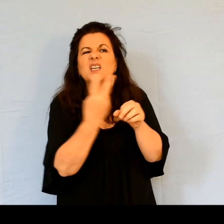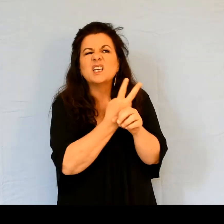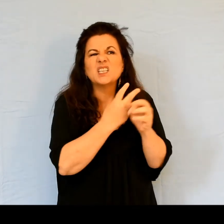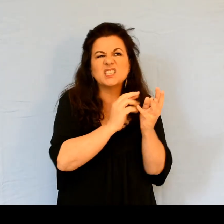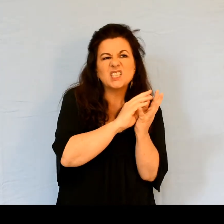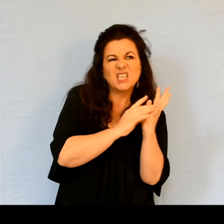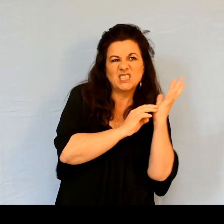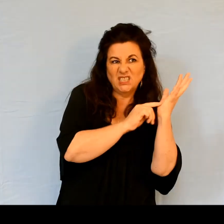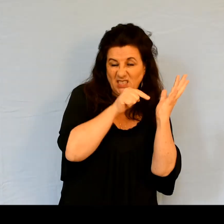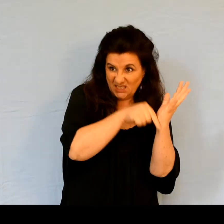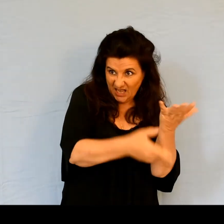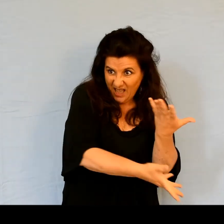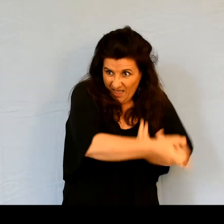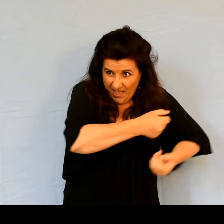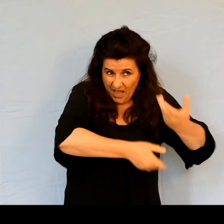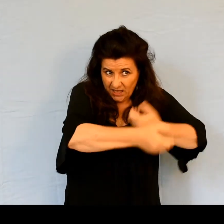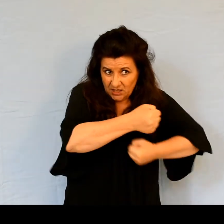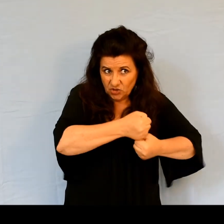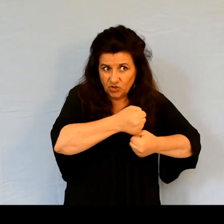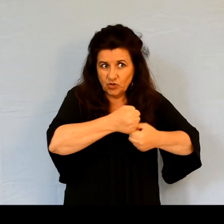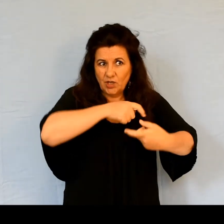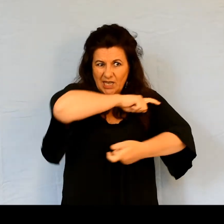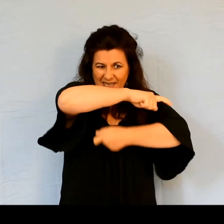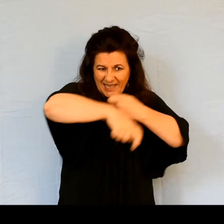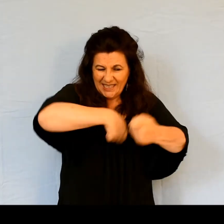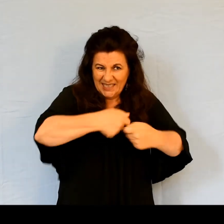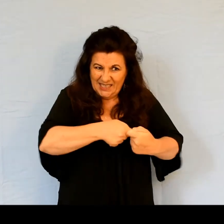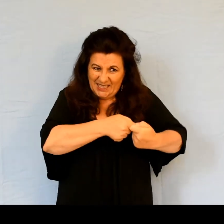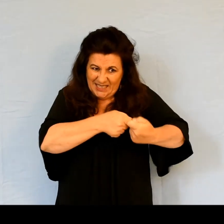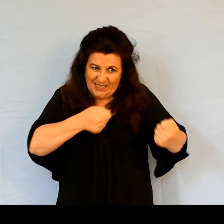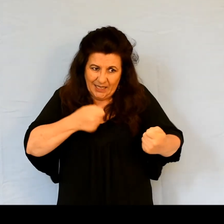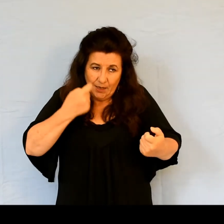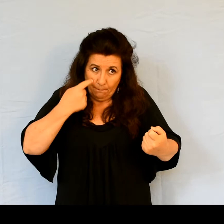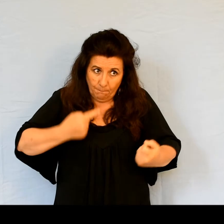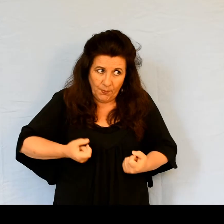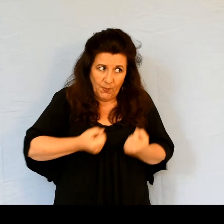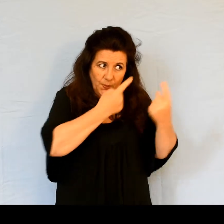botte pour la brûler. Quant au blé,